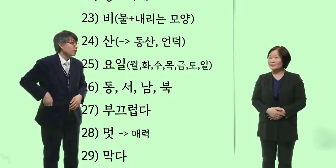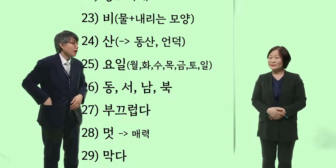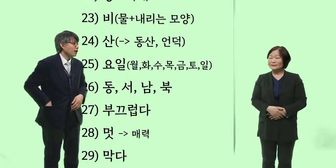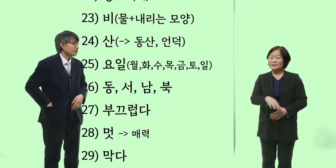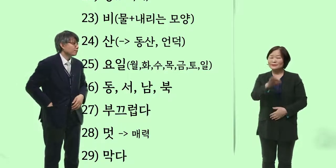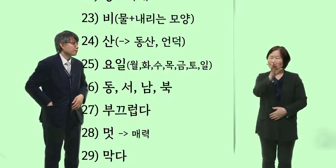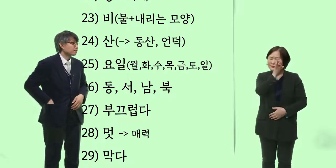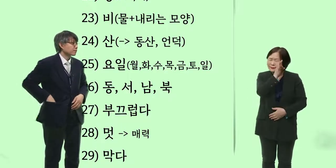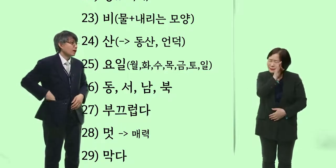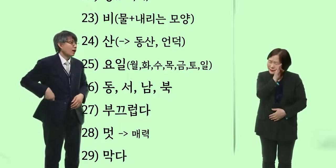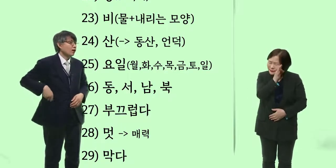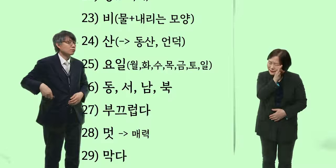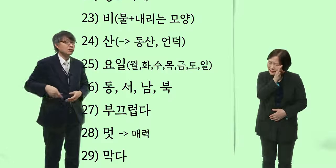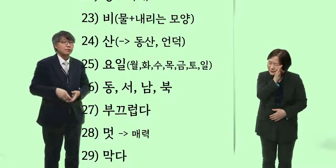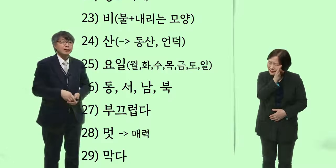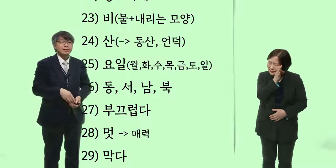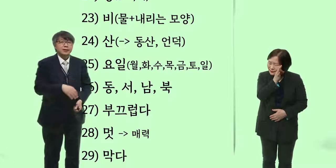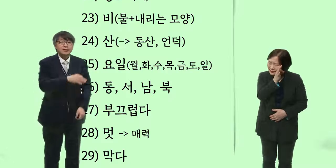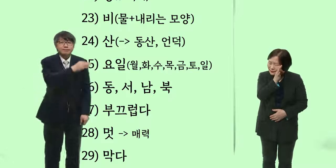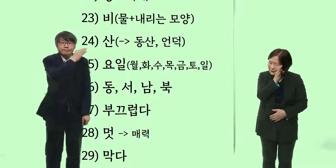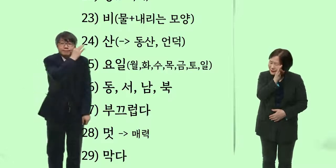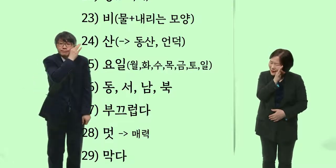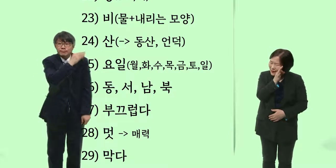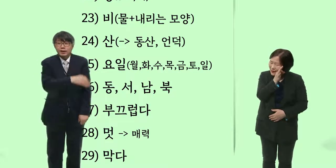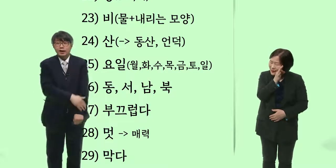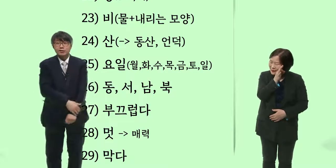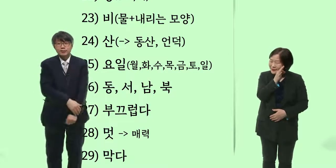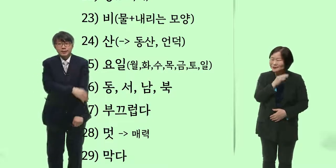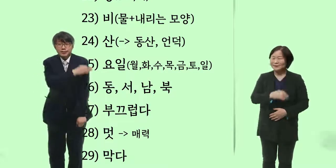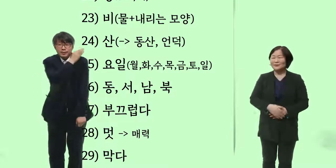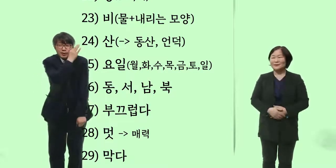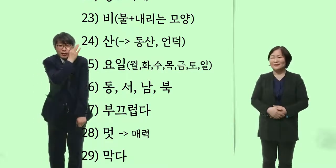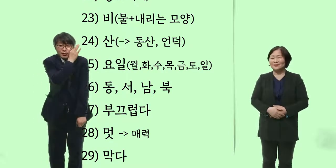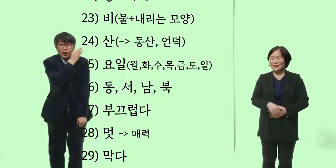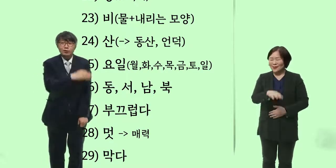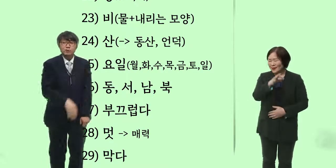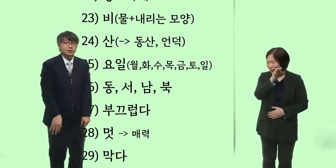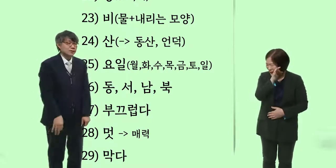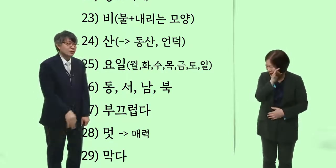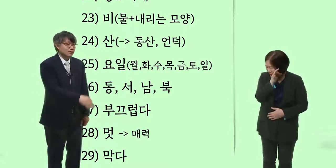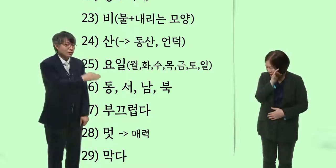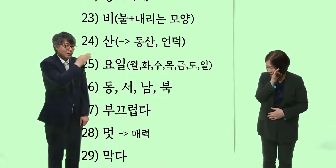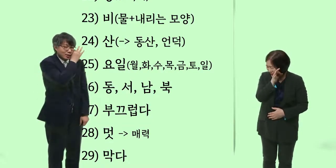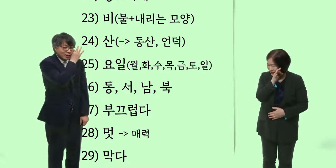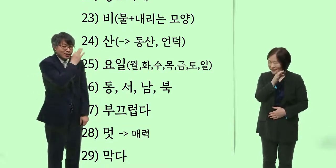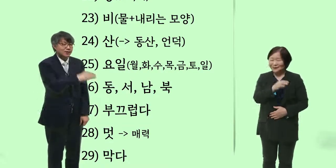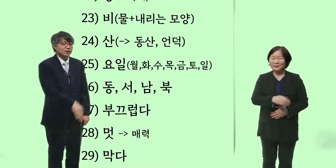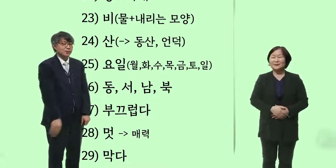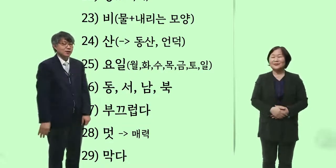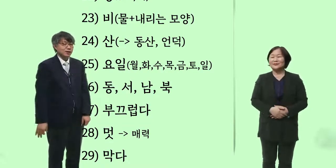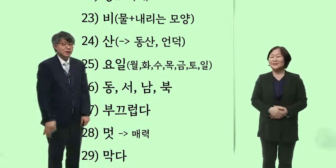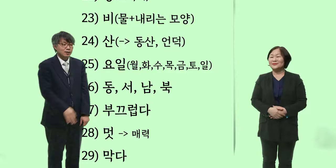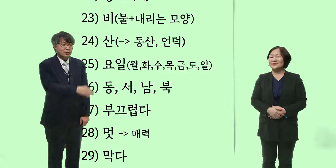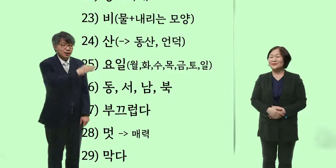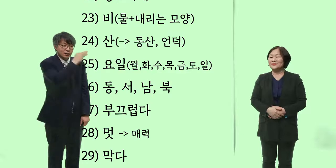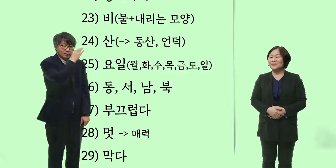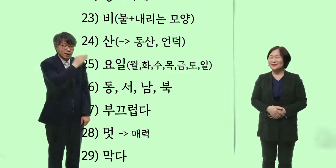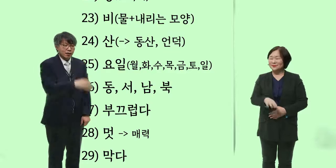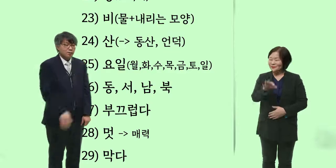부끄럽다. 부끄럽다. 창피하다. 얼굴 가리고 싶은 이런 창피하다 이런 뜻입니다. 창피하다. 막